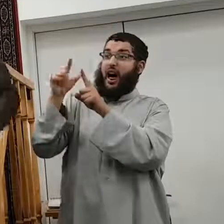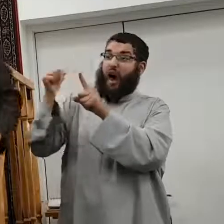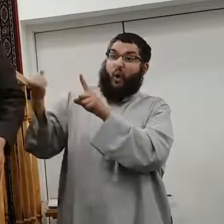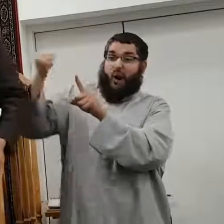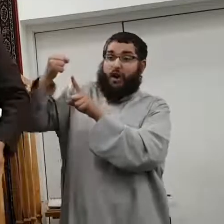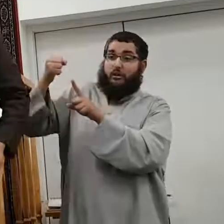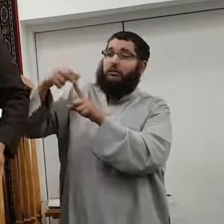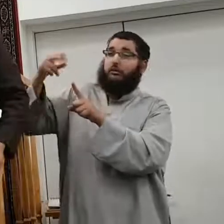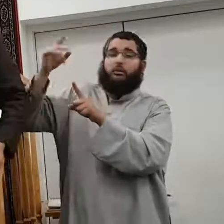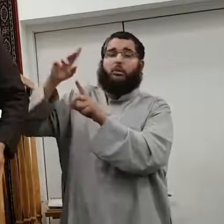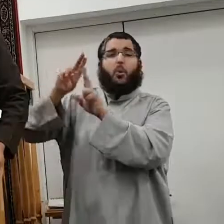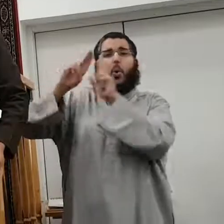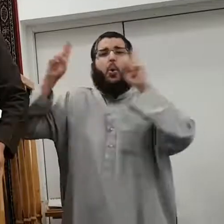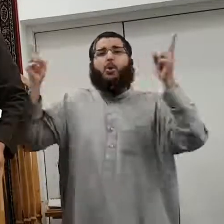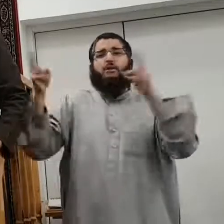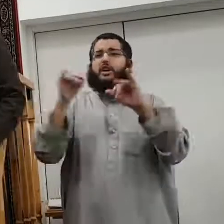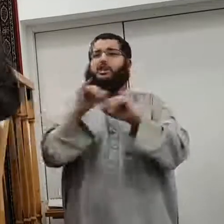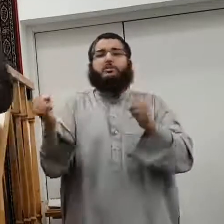jamais existé.